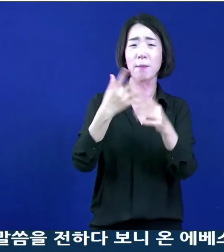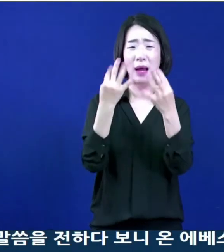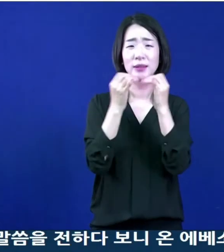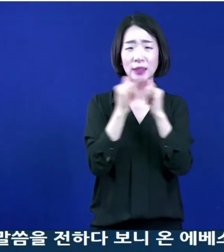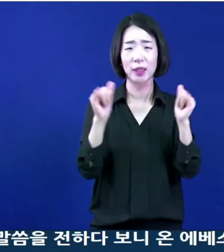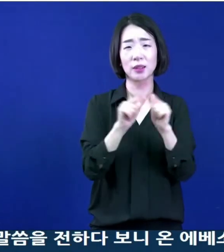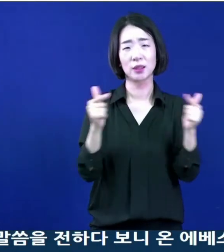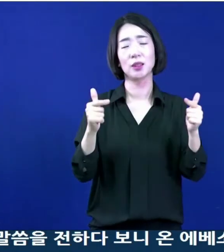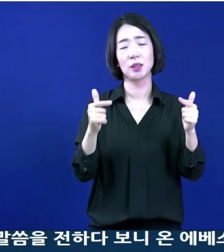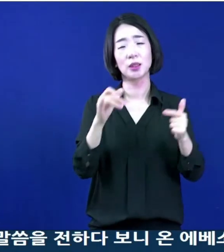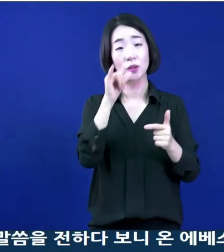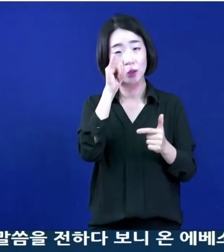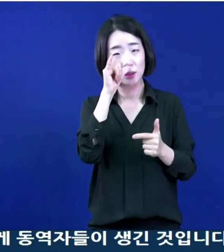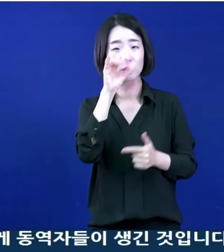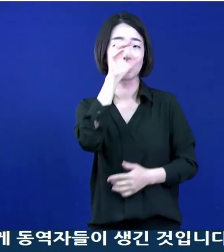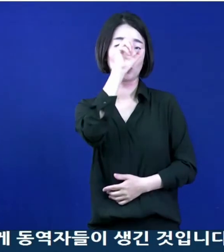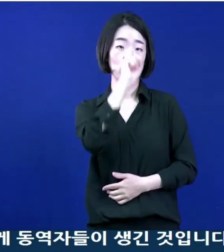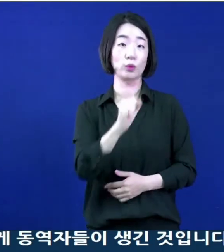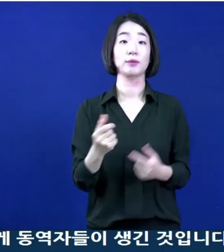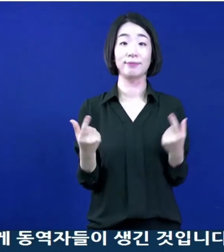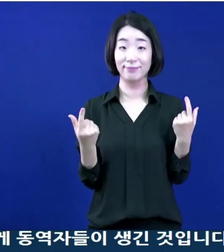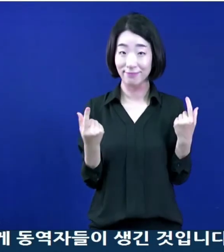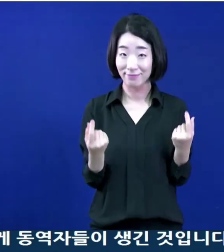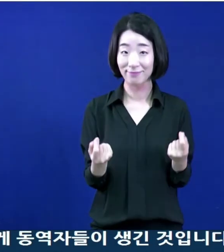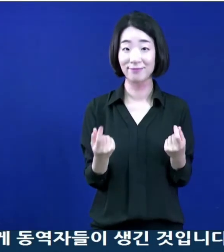주 이름으로 축원합니다.